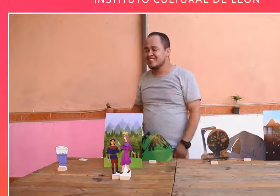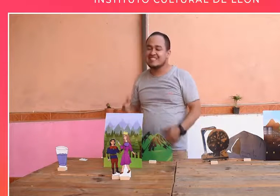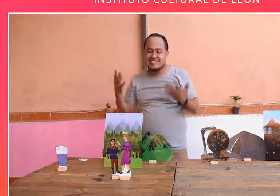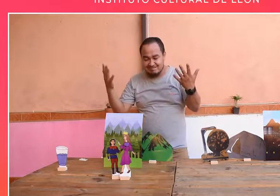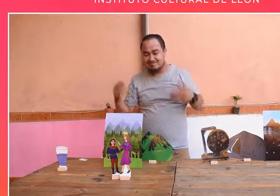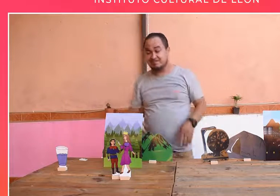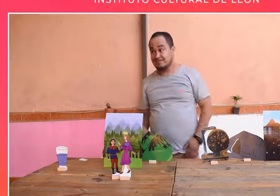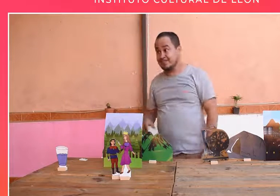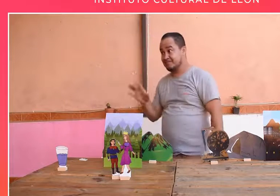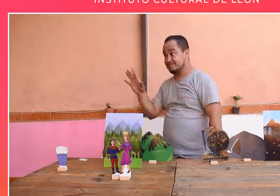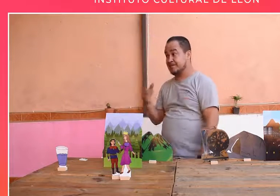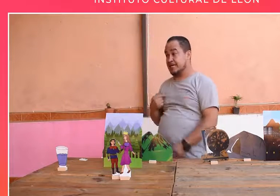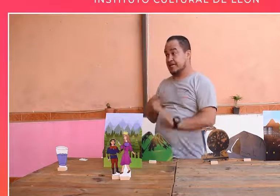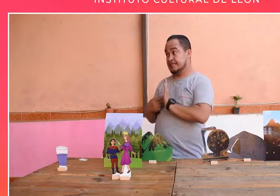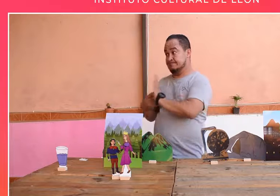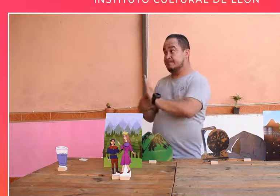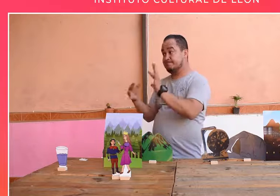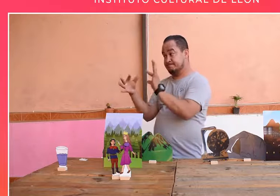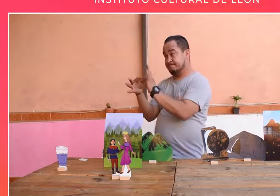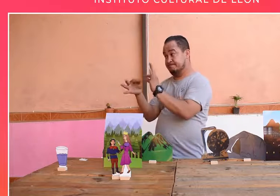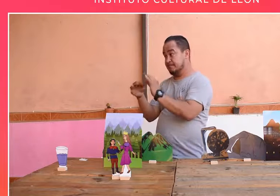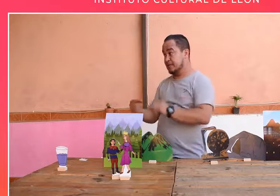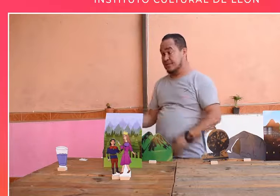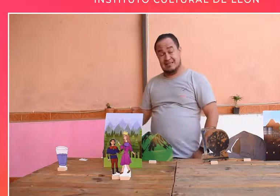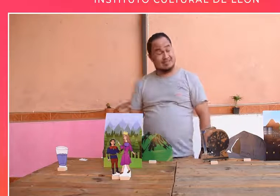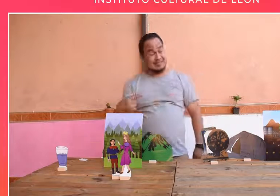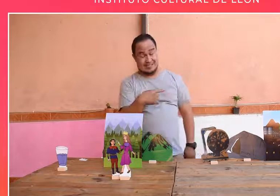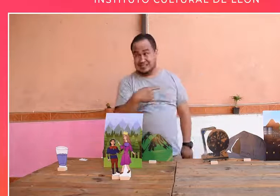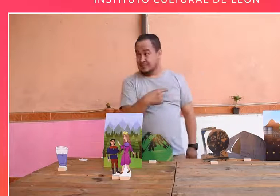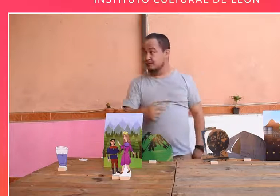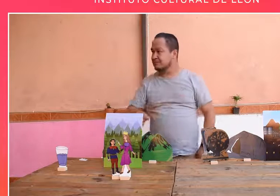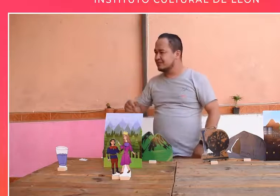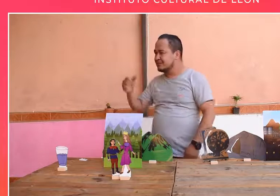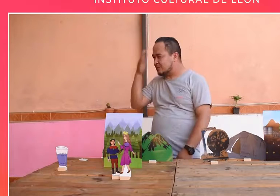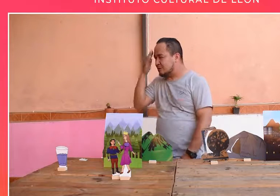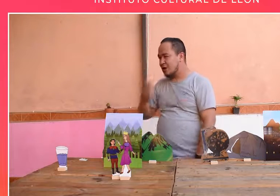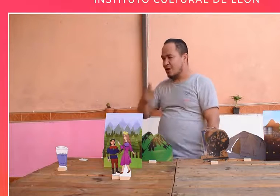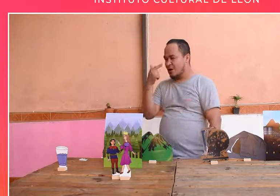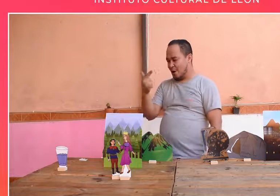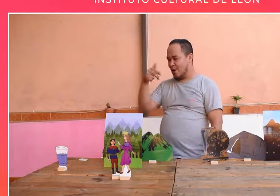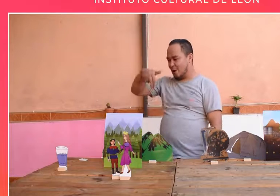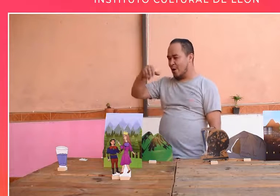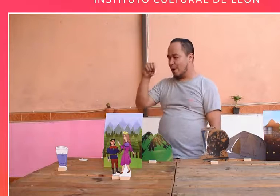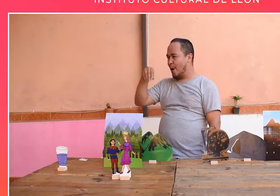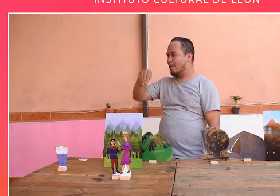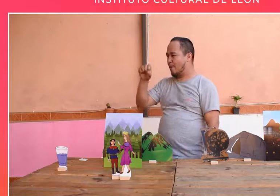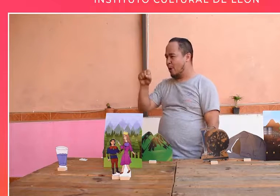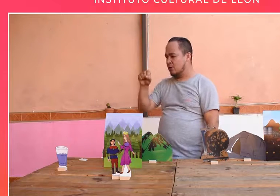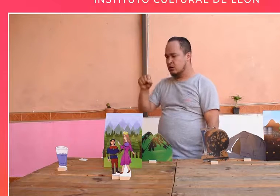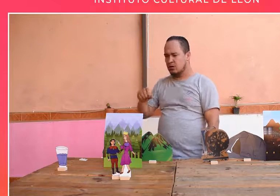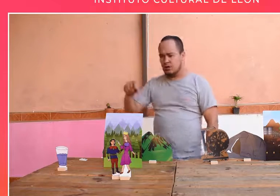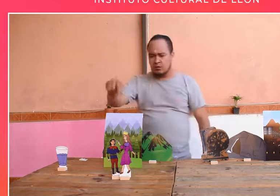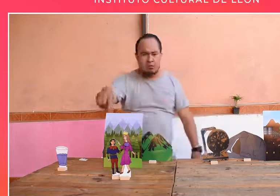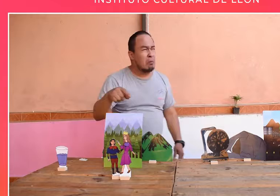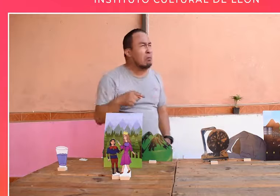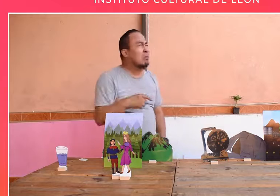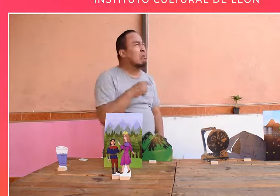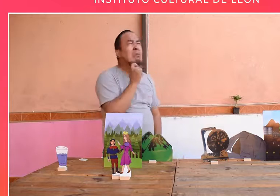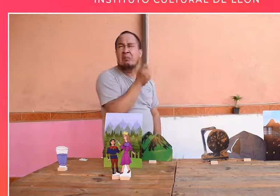pasando, y entonces ella le contó todo. Le dijo que estaba perdida, se adentró en la cueva y se topó